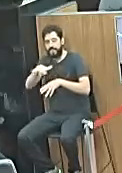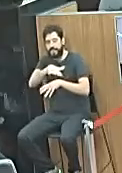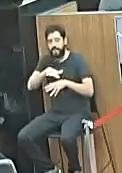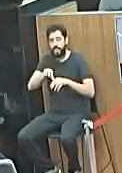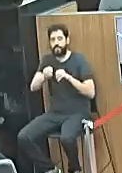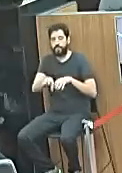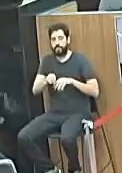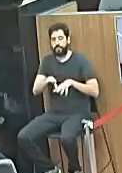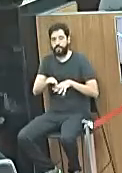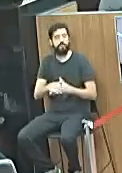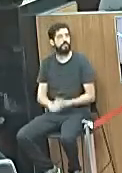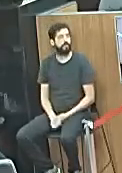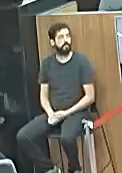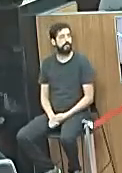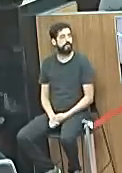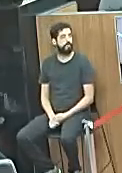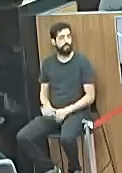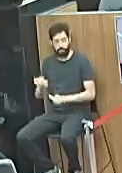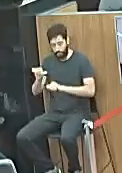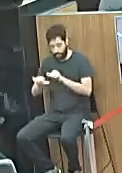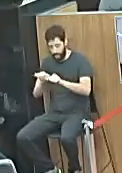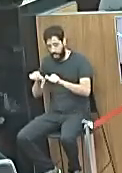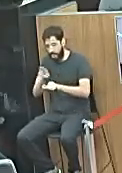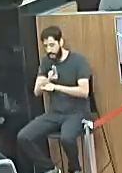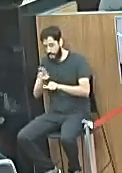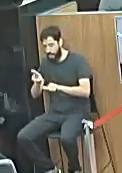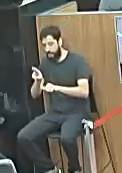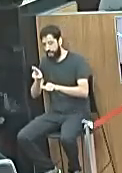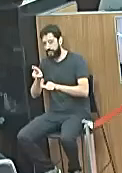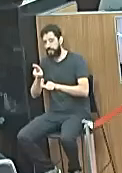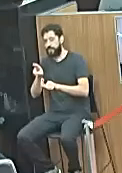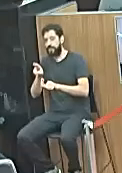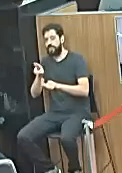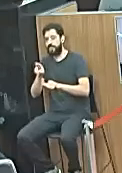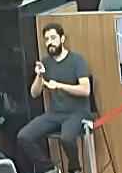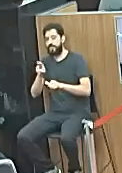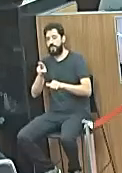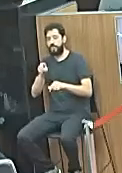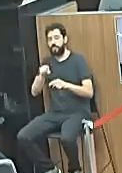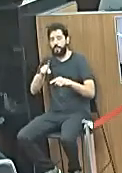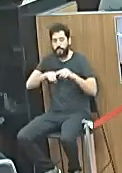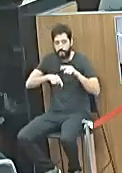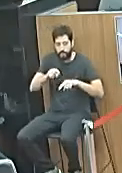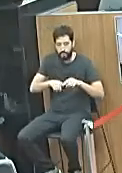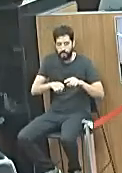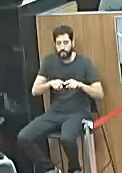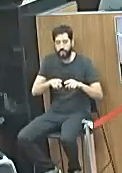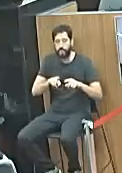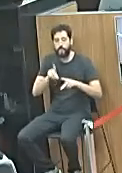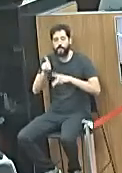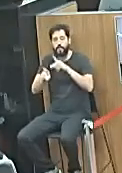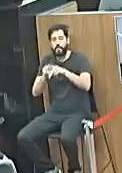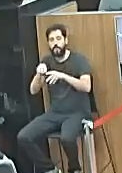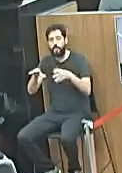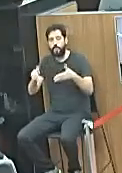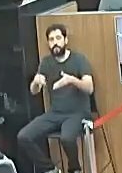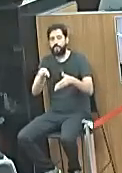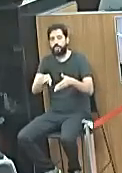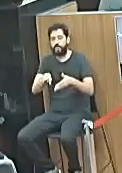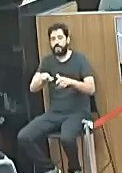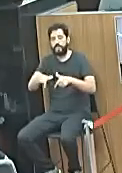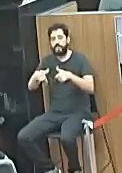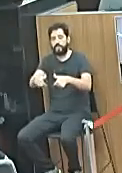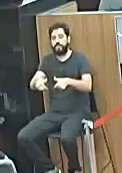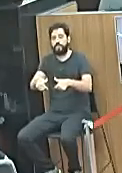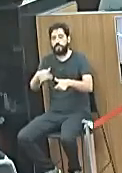da ffu khan alterar o nome a finalidade o produto e o público da ação